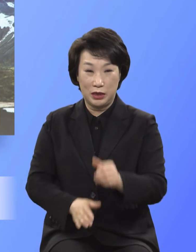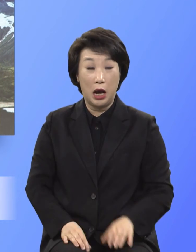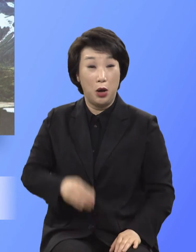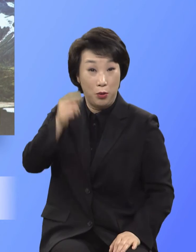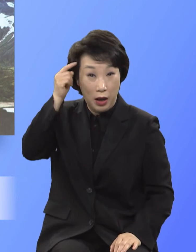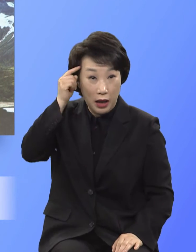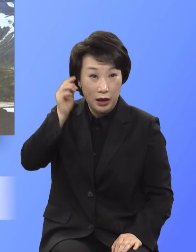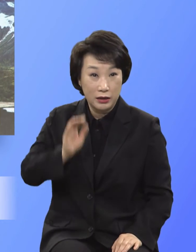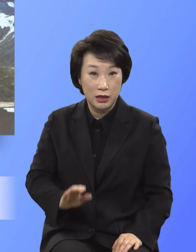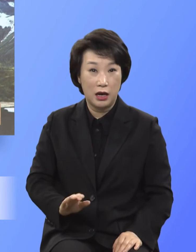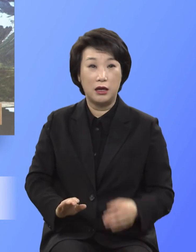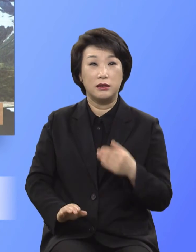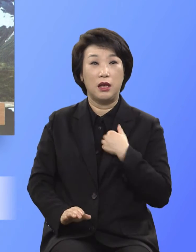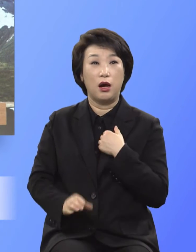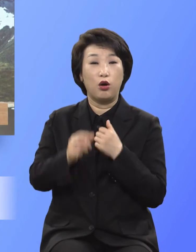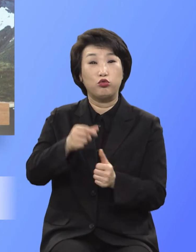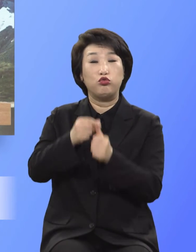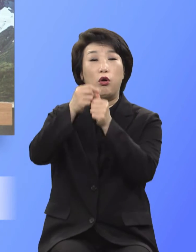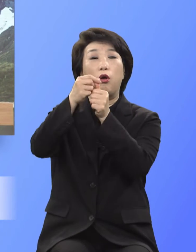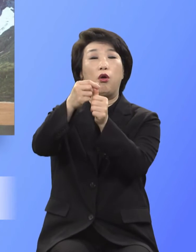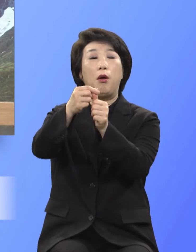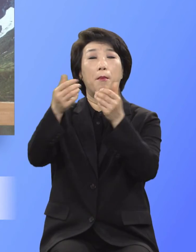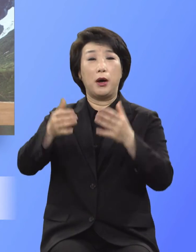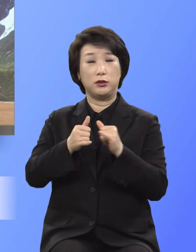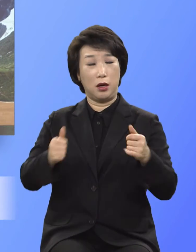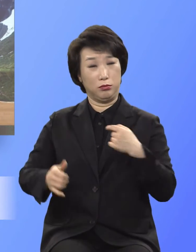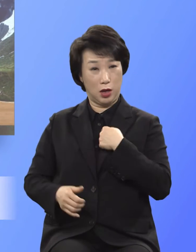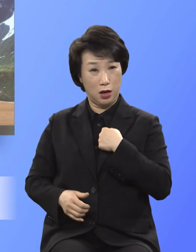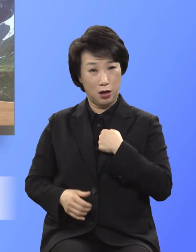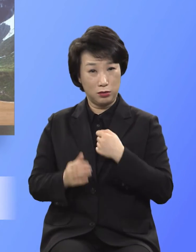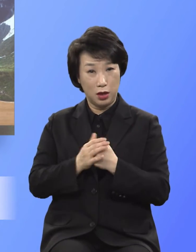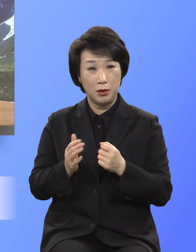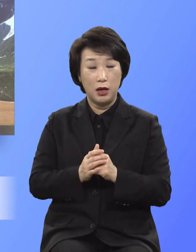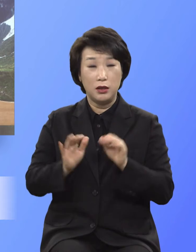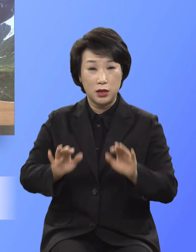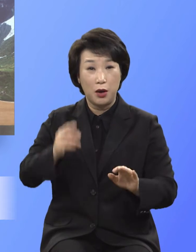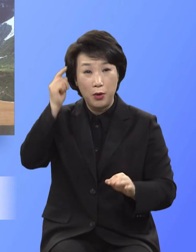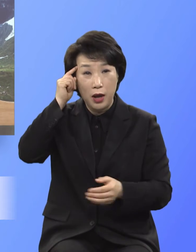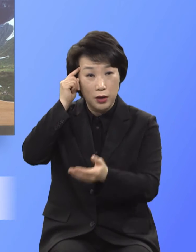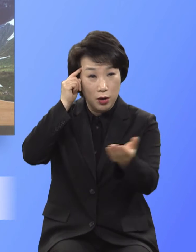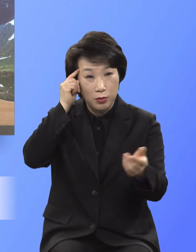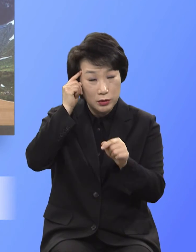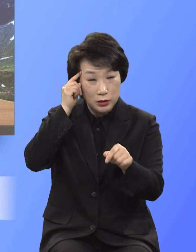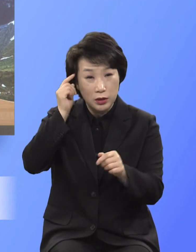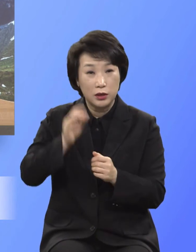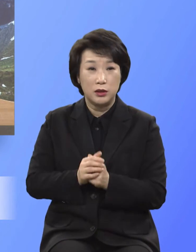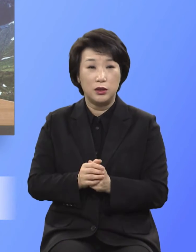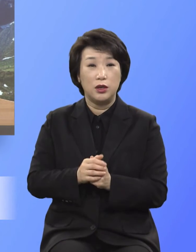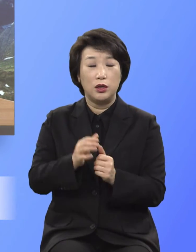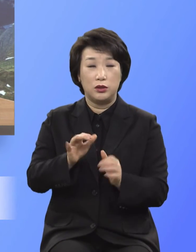왜? 내가 구원받았기 때문에. 왜? 그것을 위해